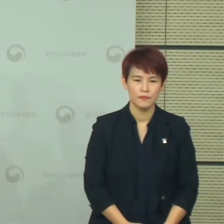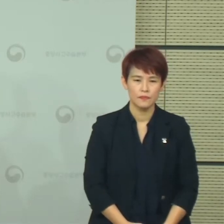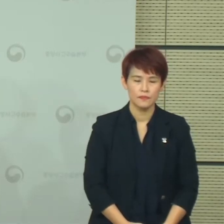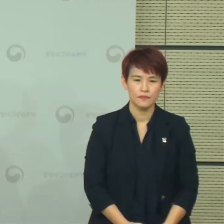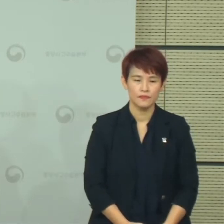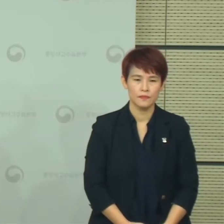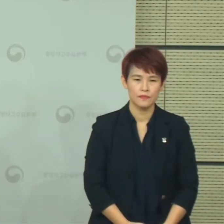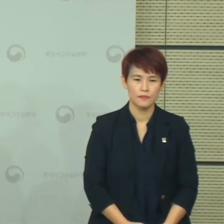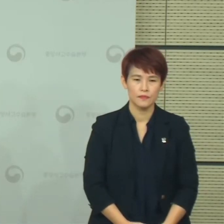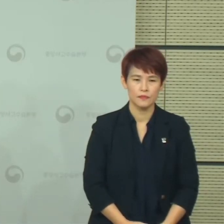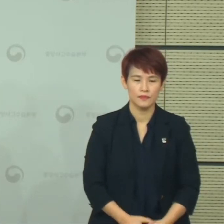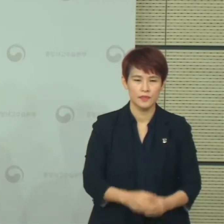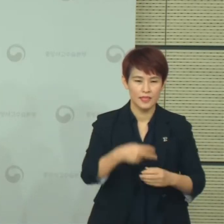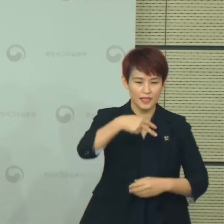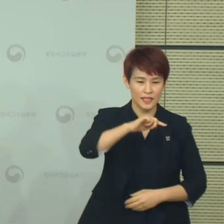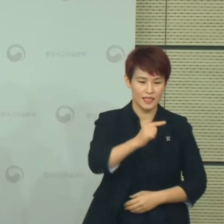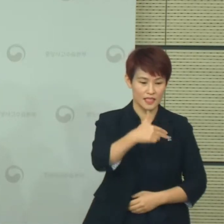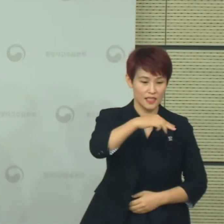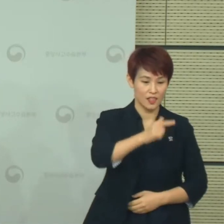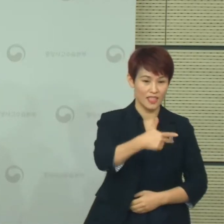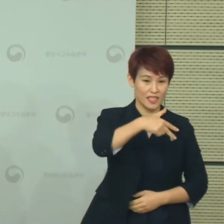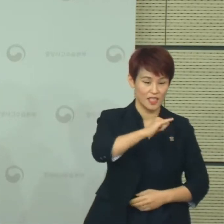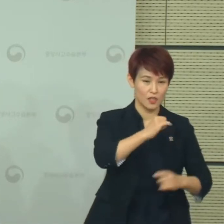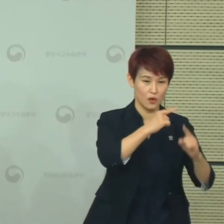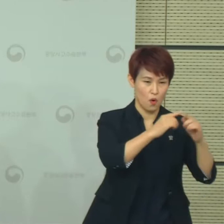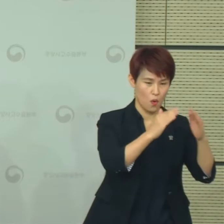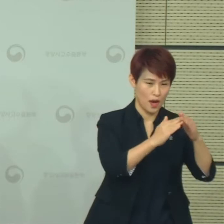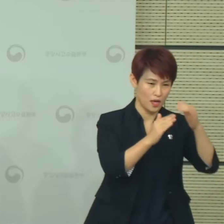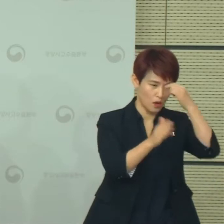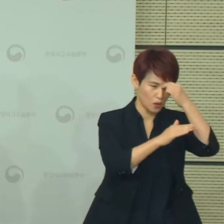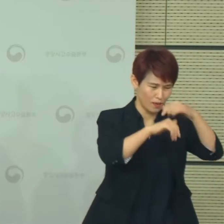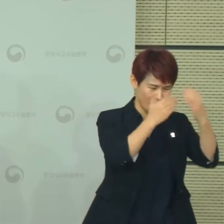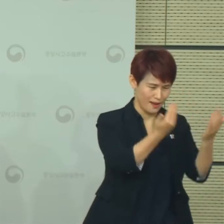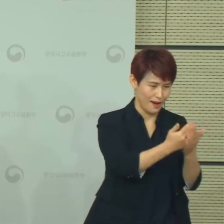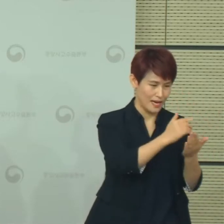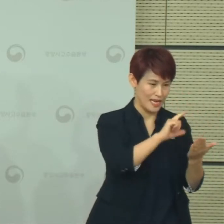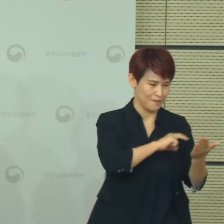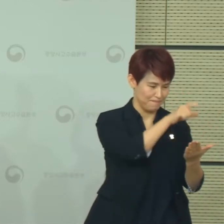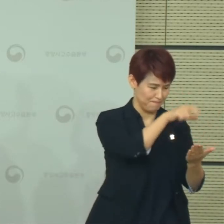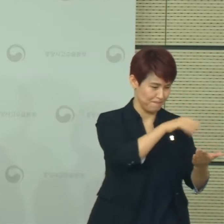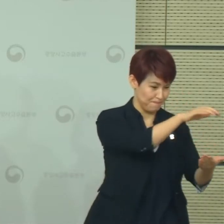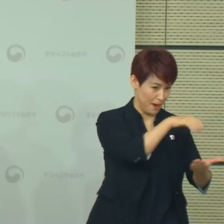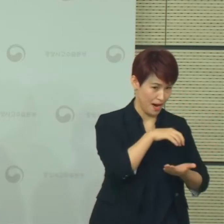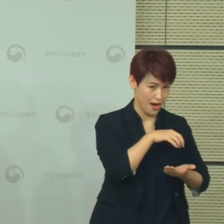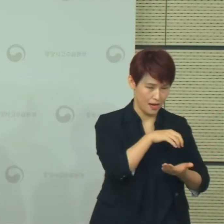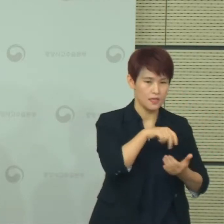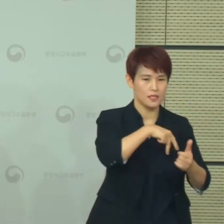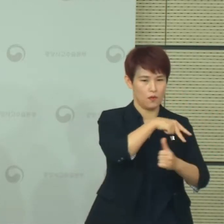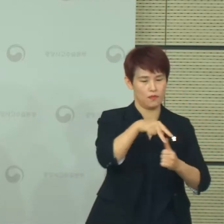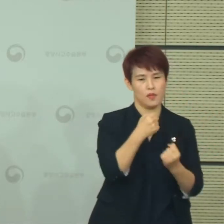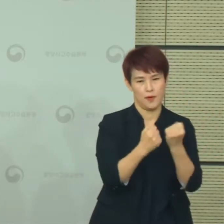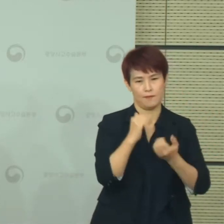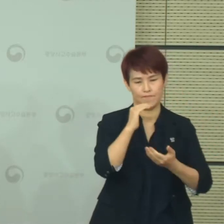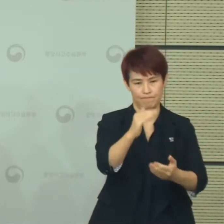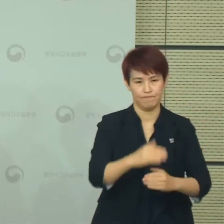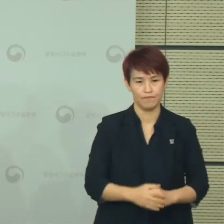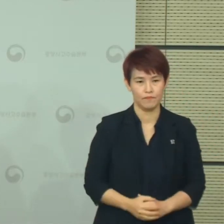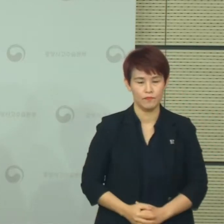먼저 신천지교회 전체 신도의 명단 확보 등에 대한 상황을 말씀드리겠습니다.